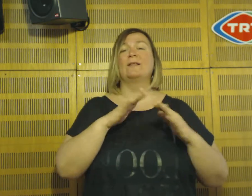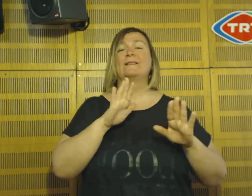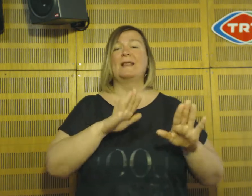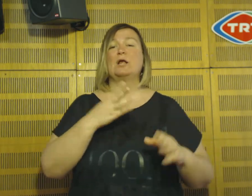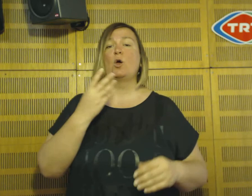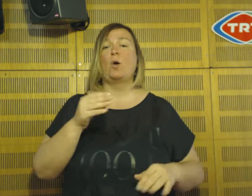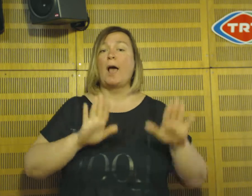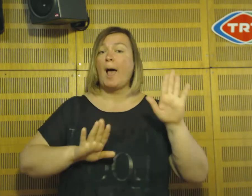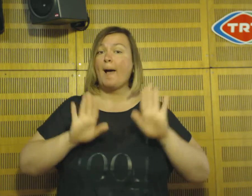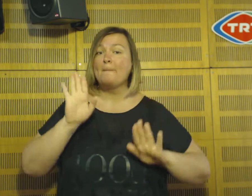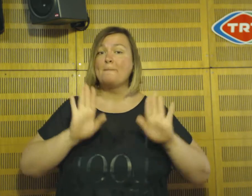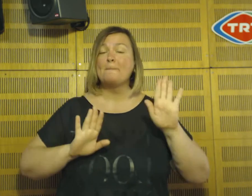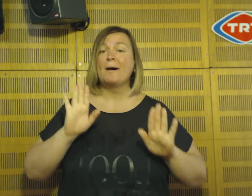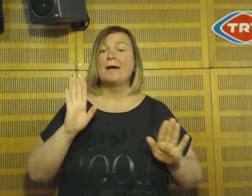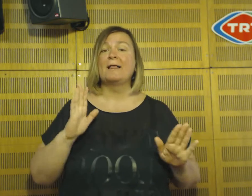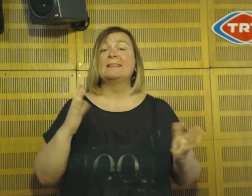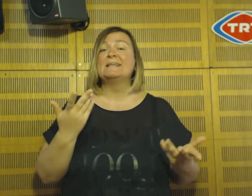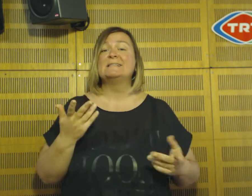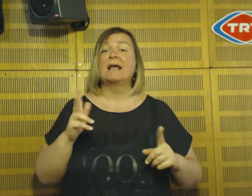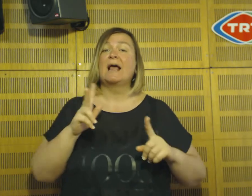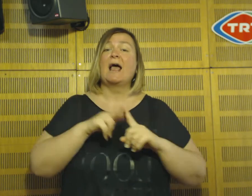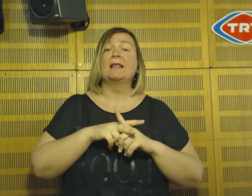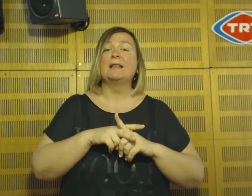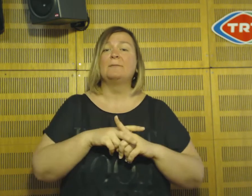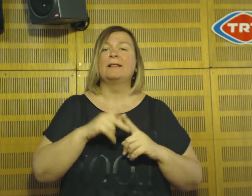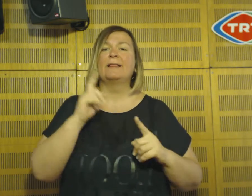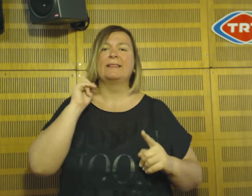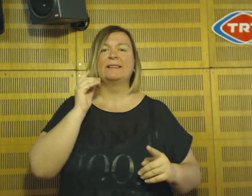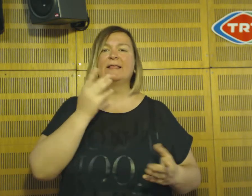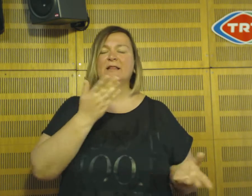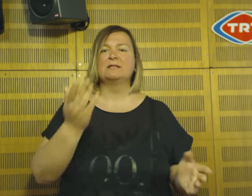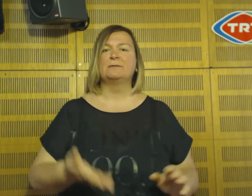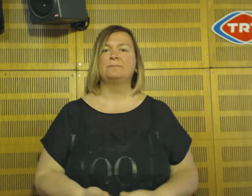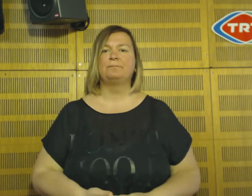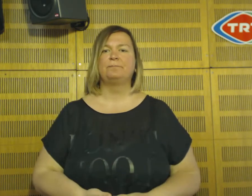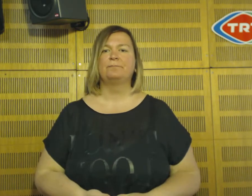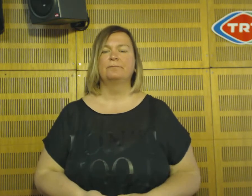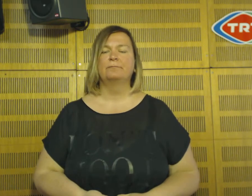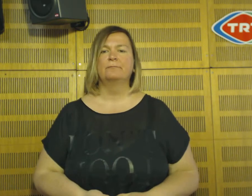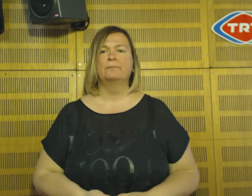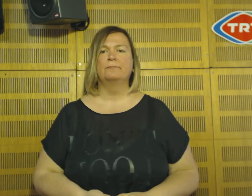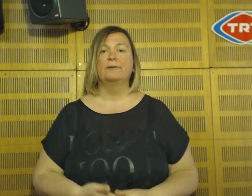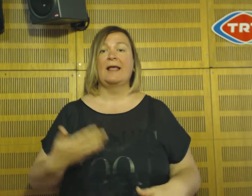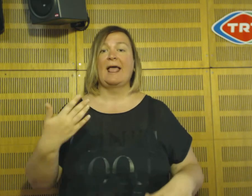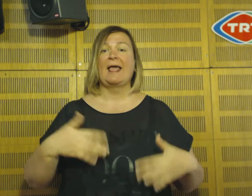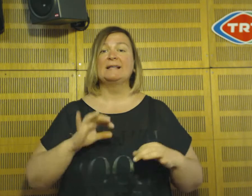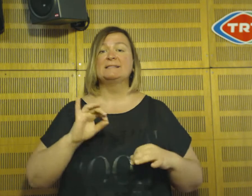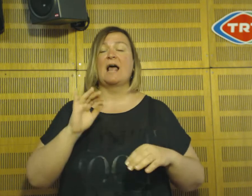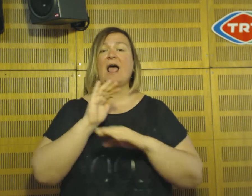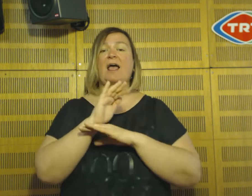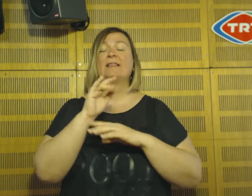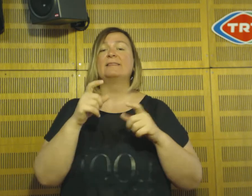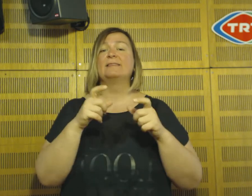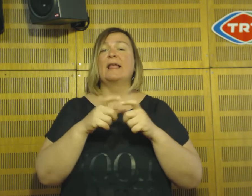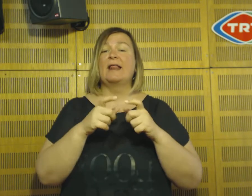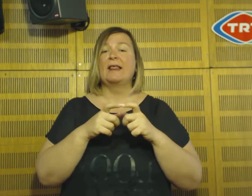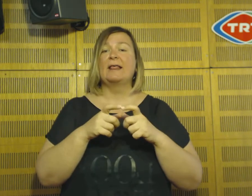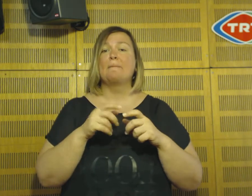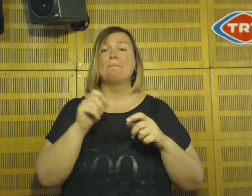ol kampanyasına nasıl katılabilir dinleyicilerimiz? Evet, Engelsiz Hayat Dayanışma Derneği'nin mail